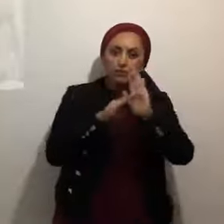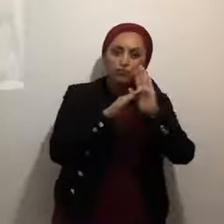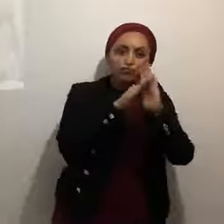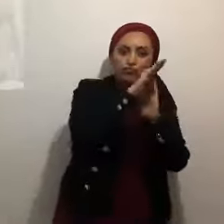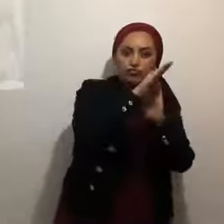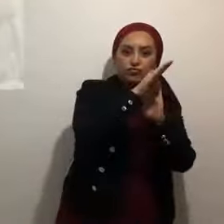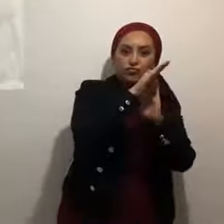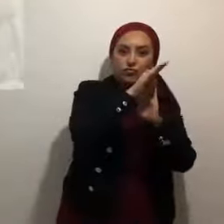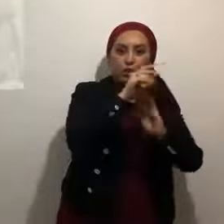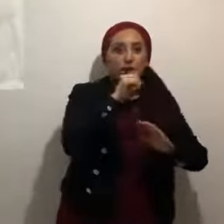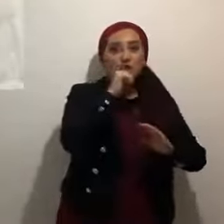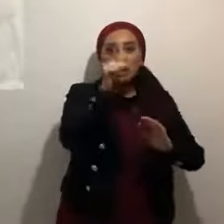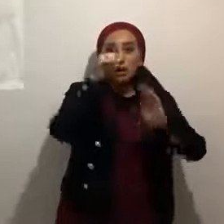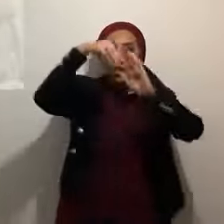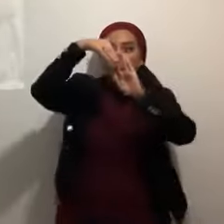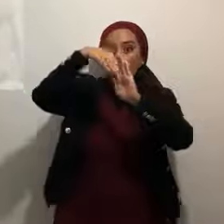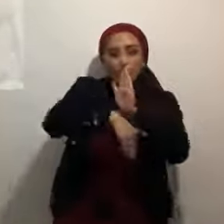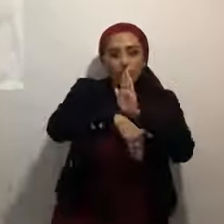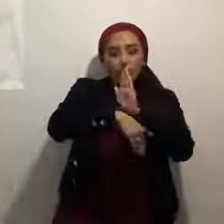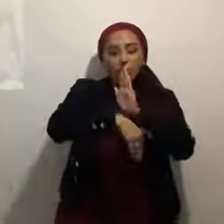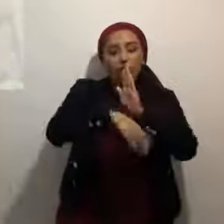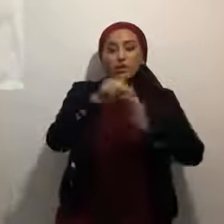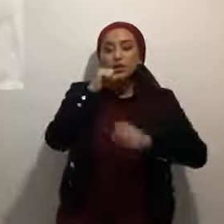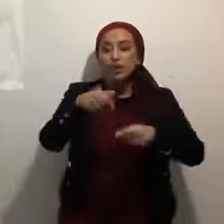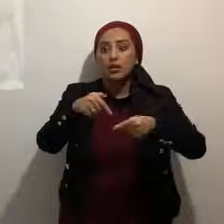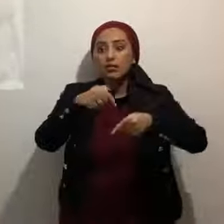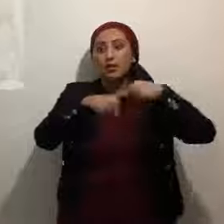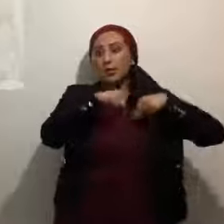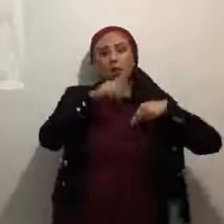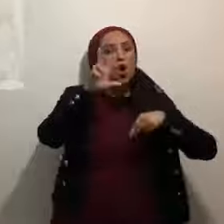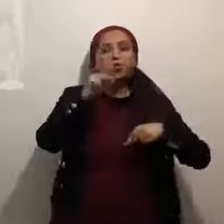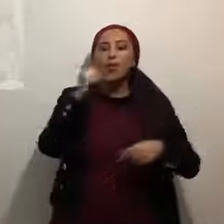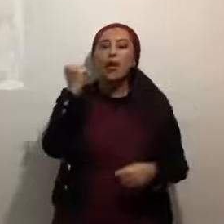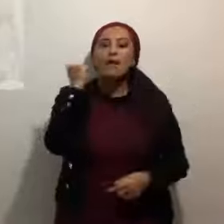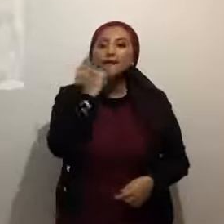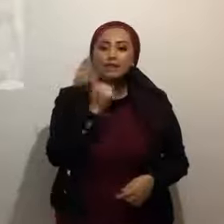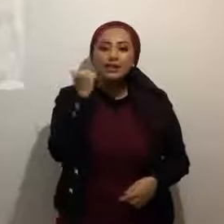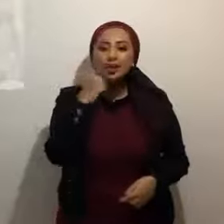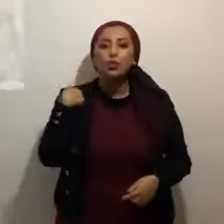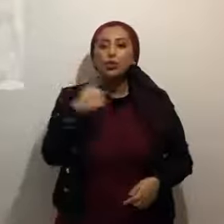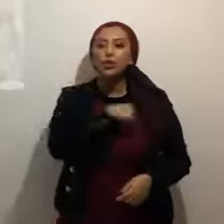al contrario, no retroceder, no. Cada día tenemos que progresar,